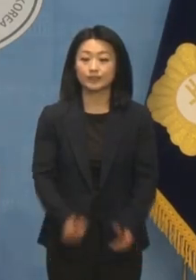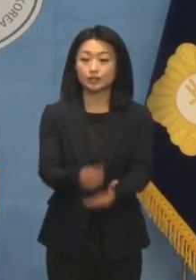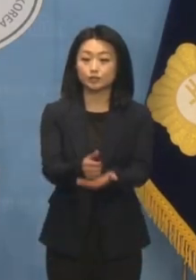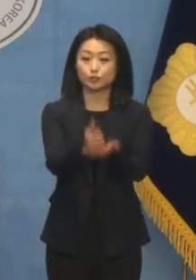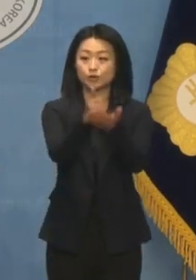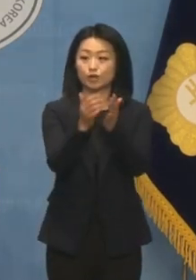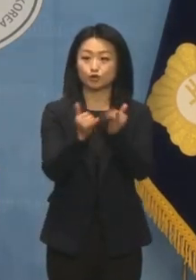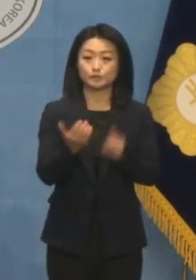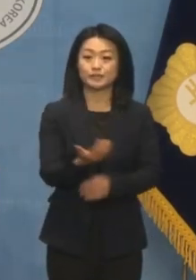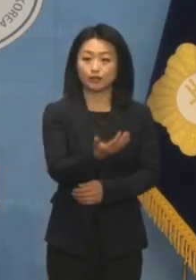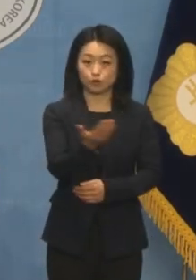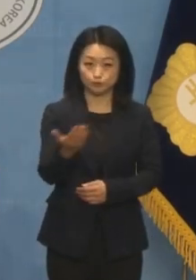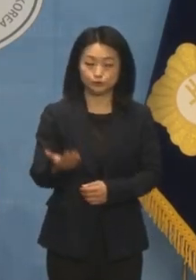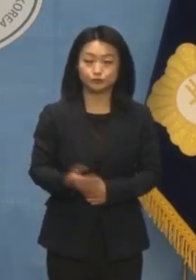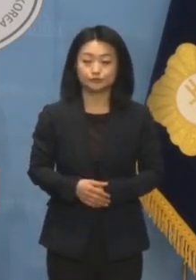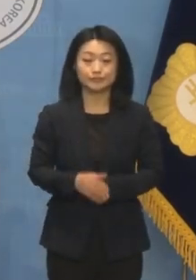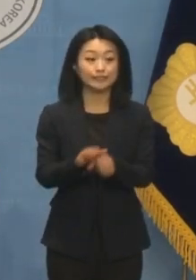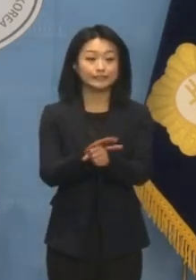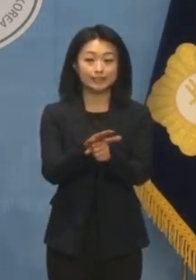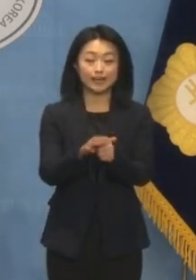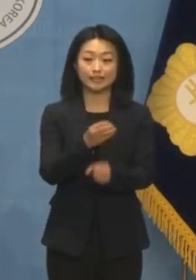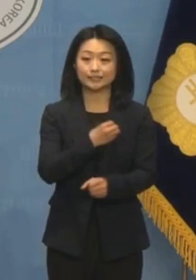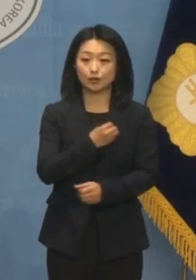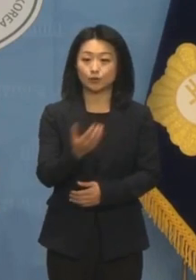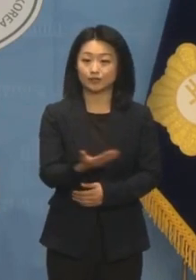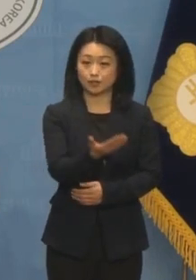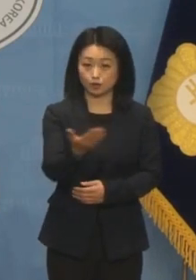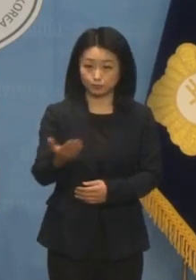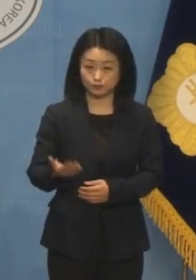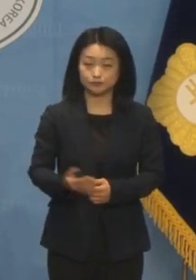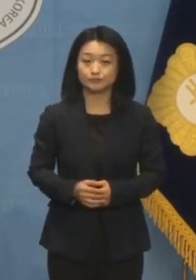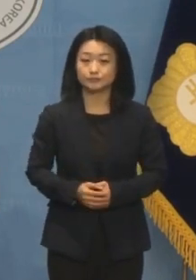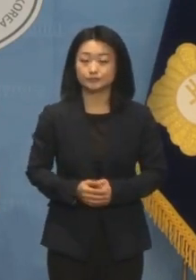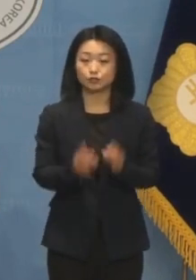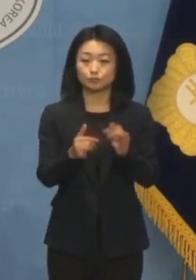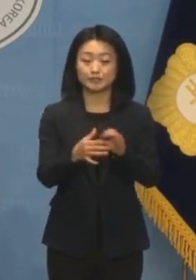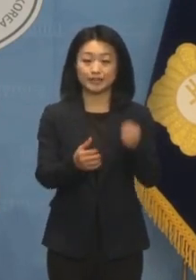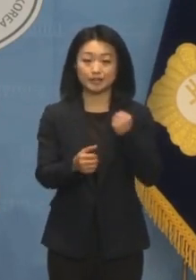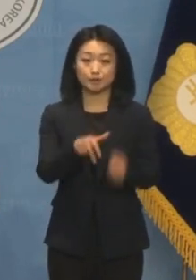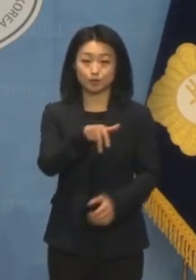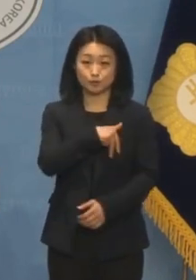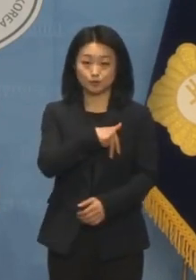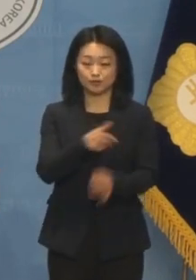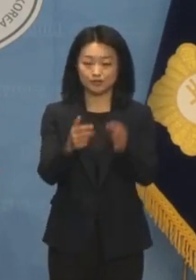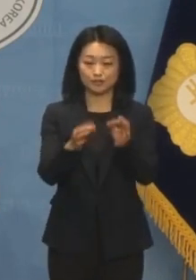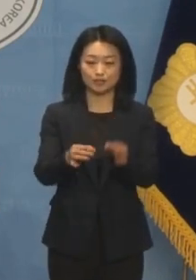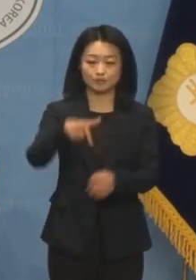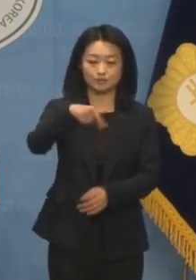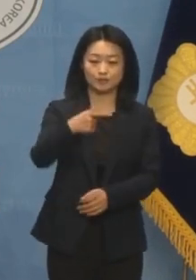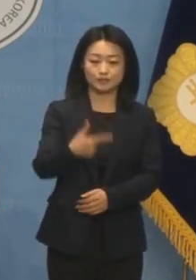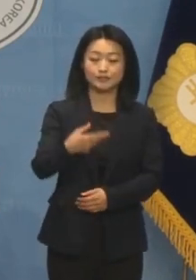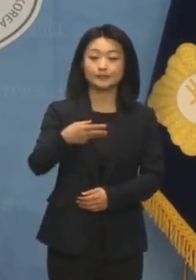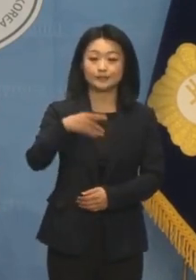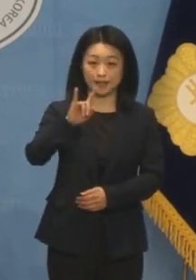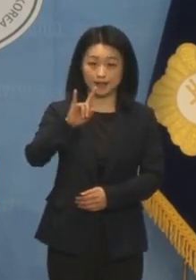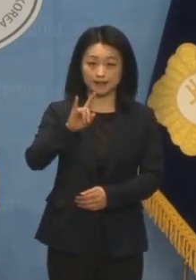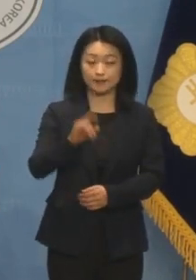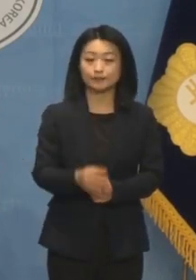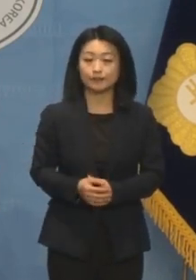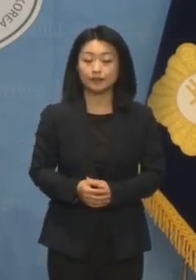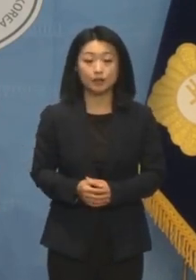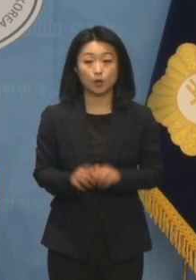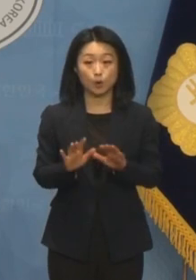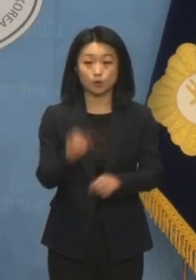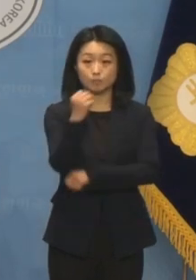존경하는 국민 여러분, 사랑하는 당원 동지 여러분, 국민의힘 국회의원 김근태입니다. 저는